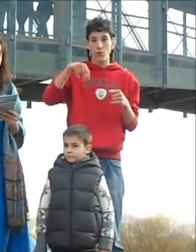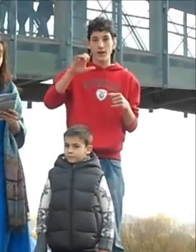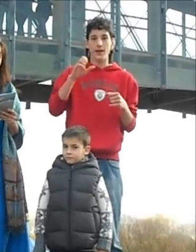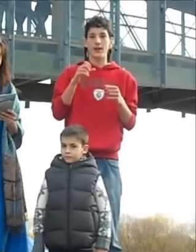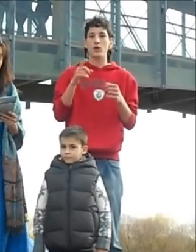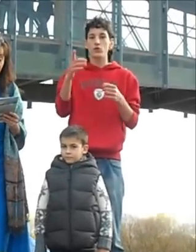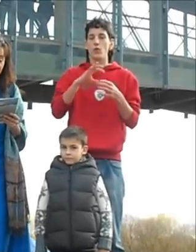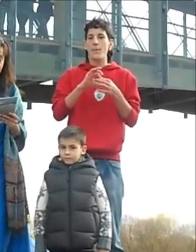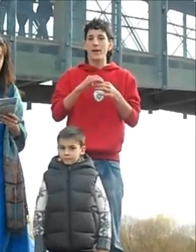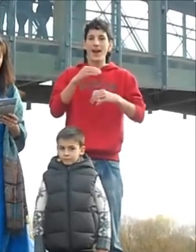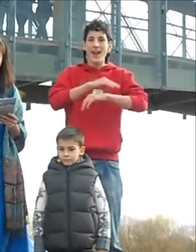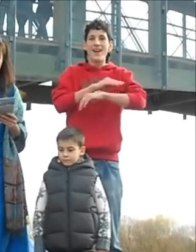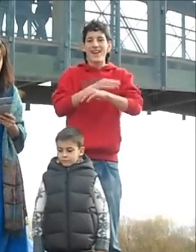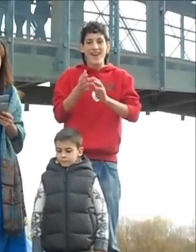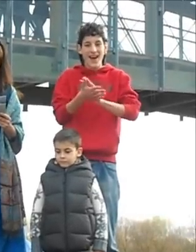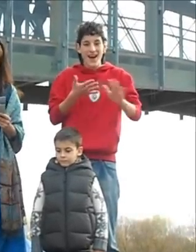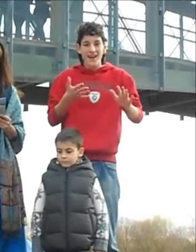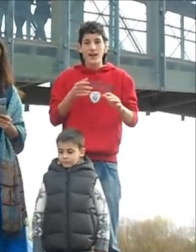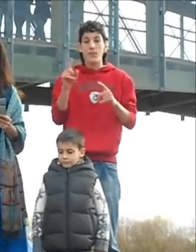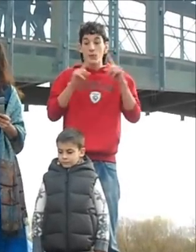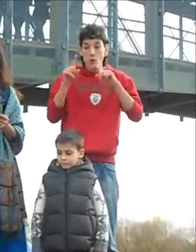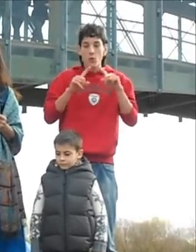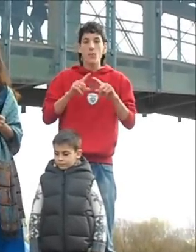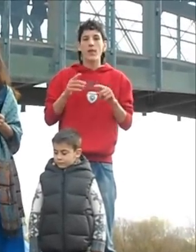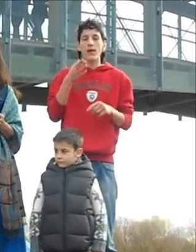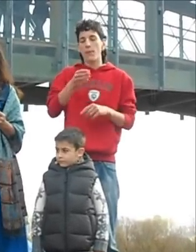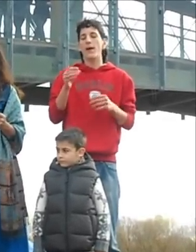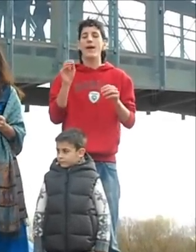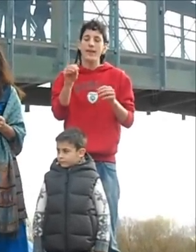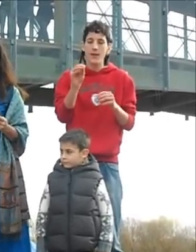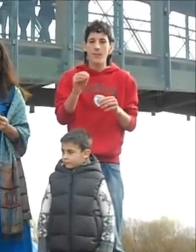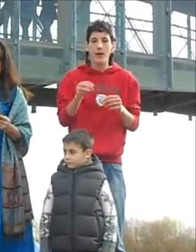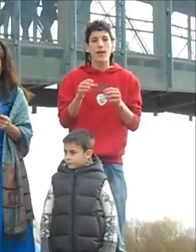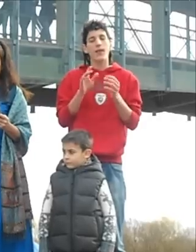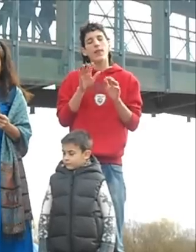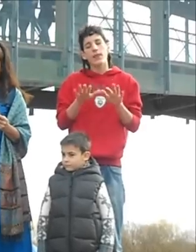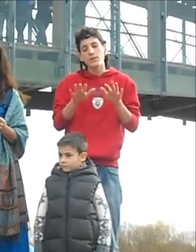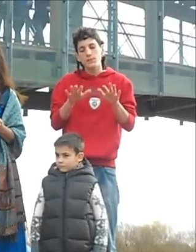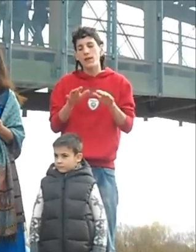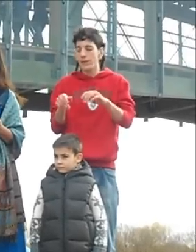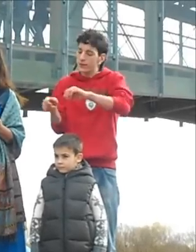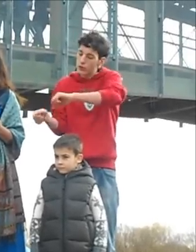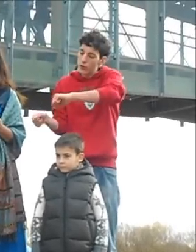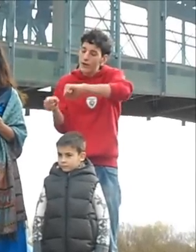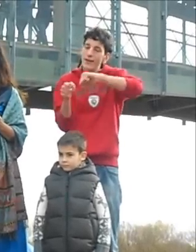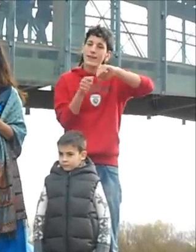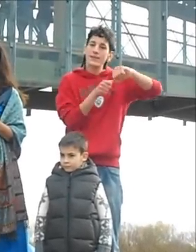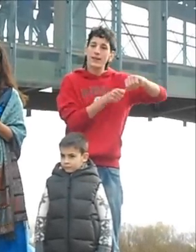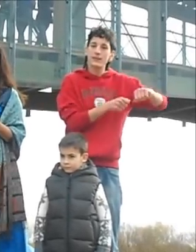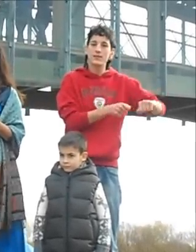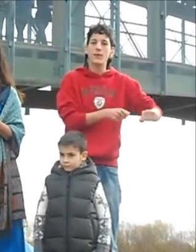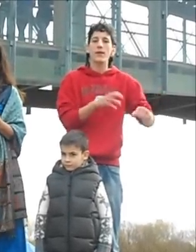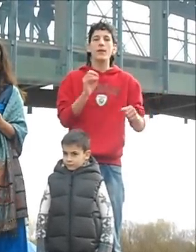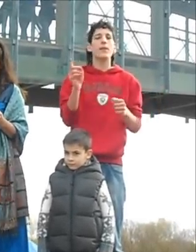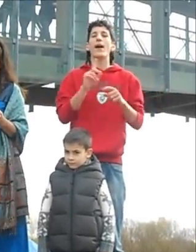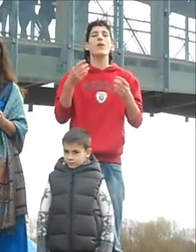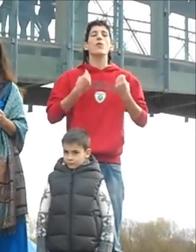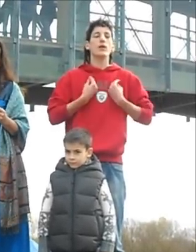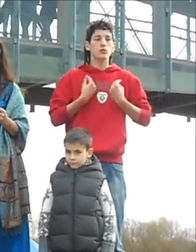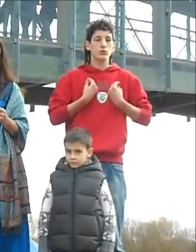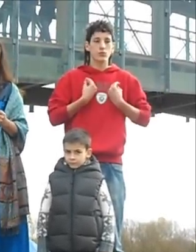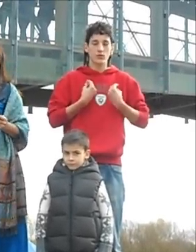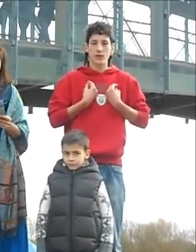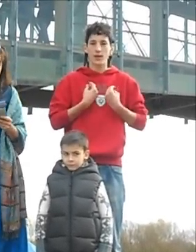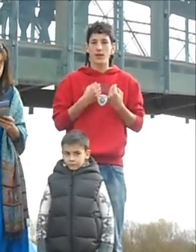ágil, preocupada, viene a despertarla. Despacito le levanta la sábana para no